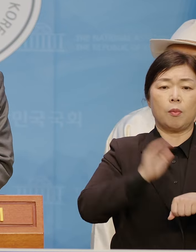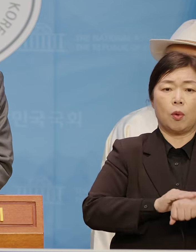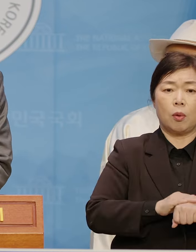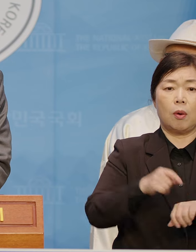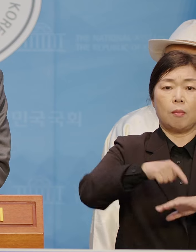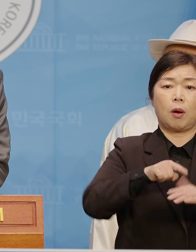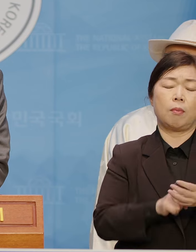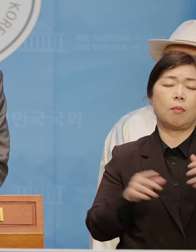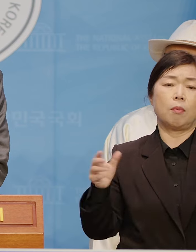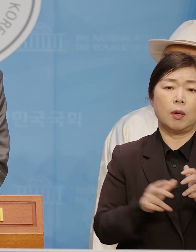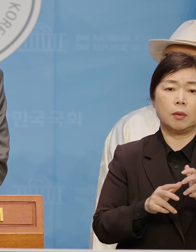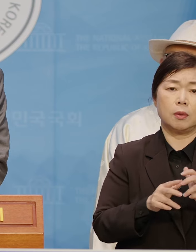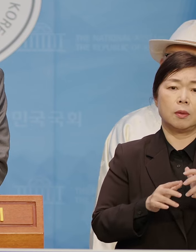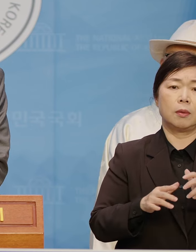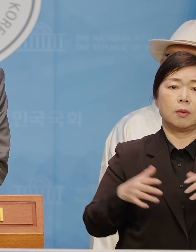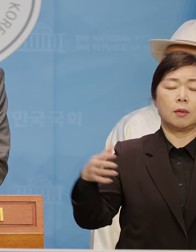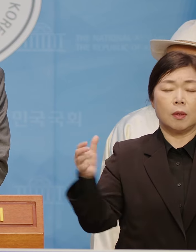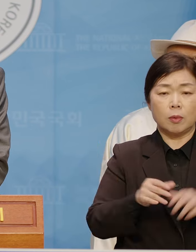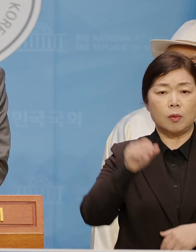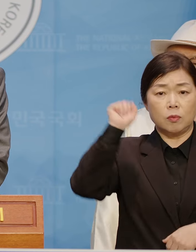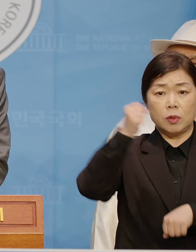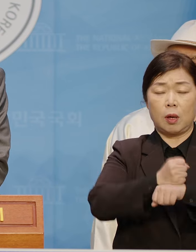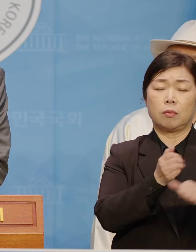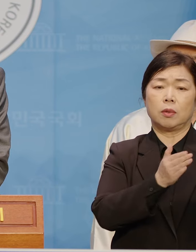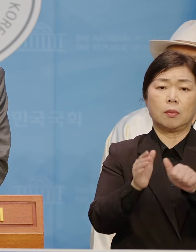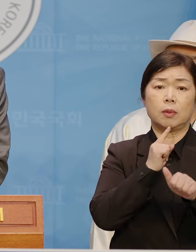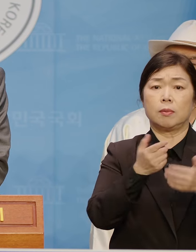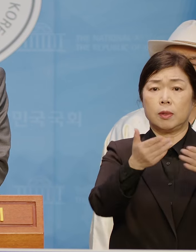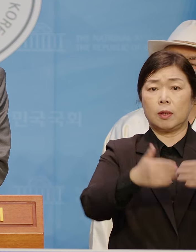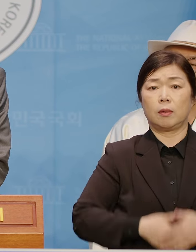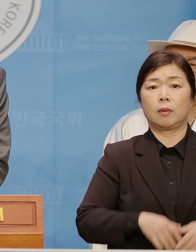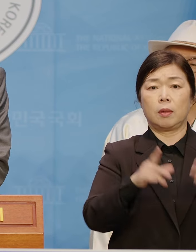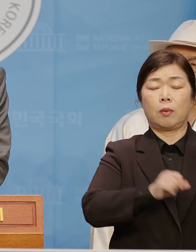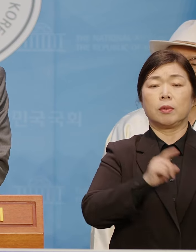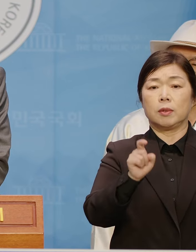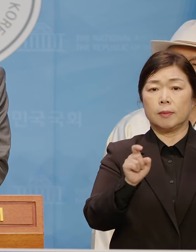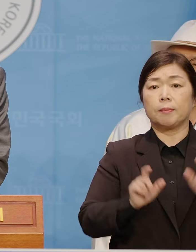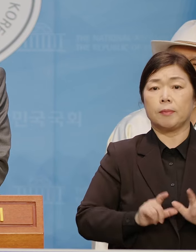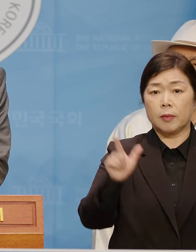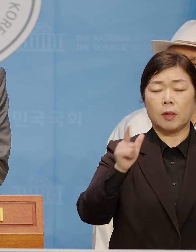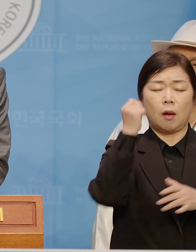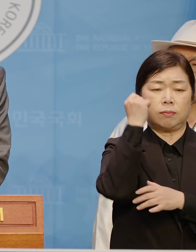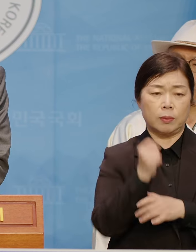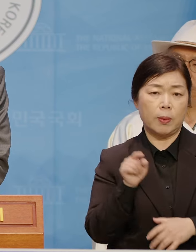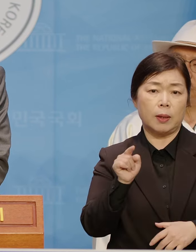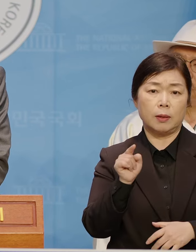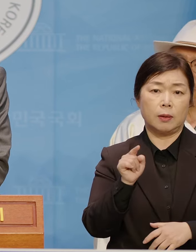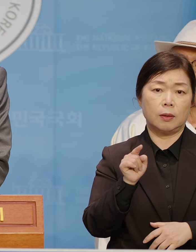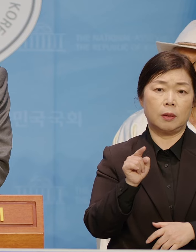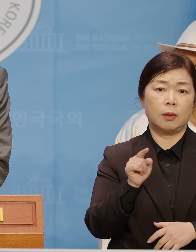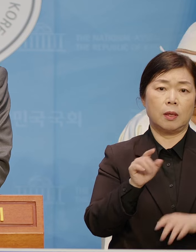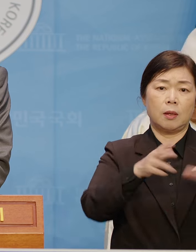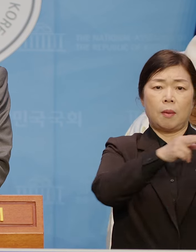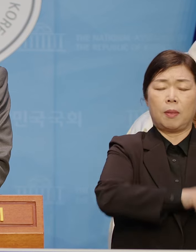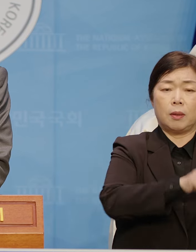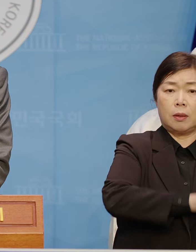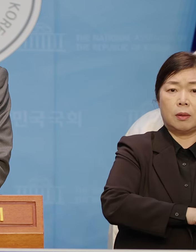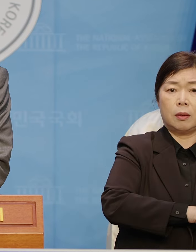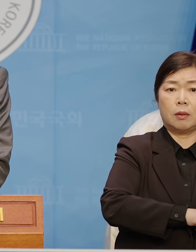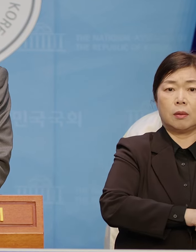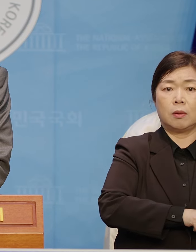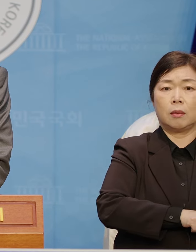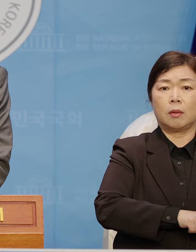뜻을 모아서 함께 투쟁해 주시기를 요청드립니다 4월 10일 부패한 매국노